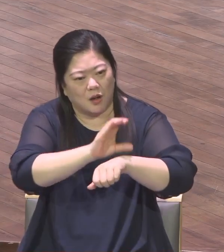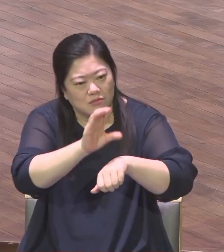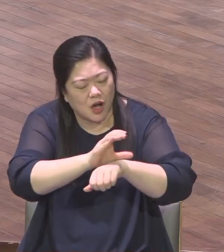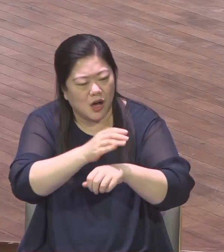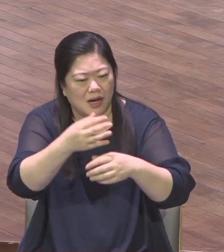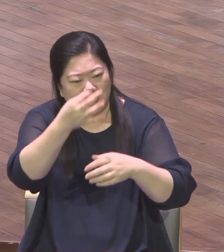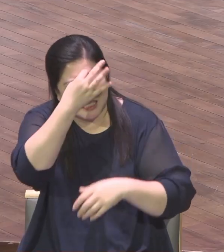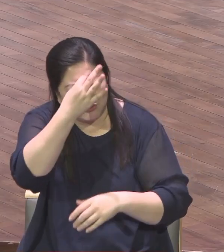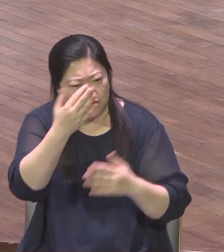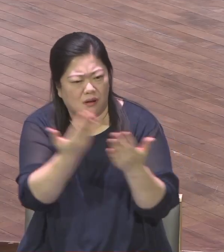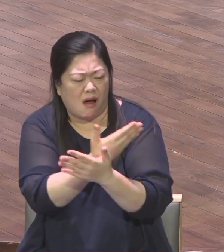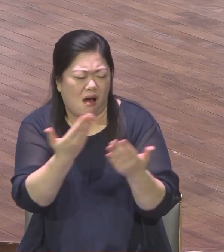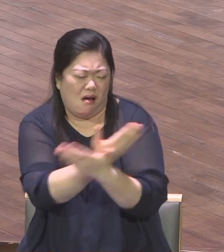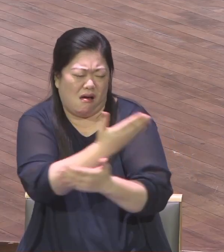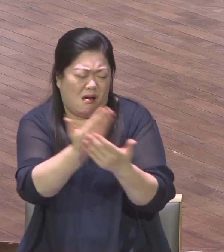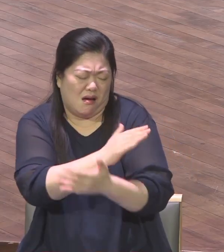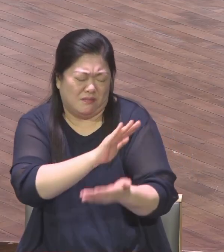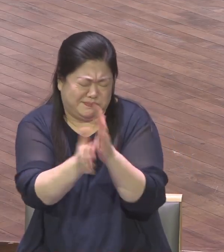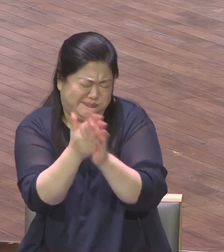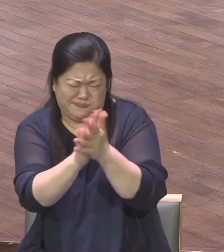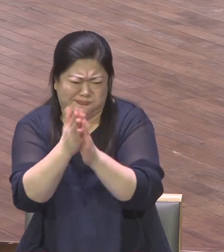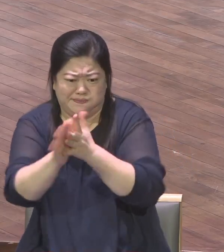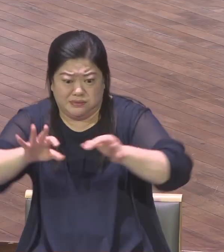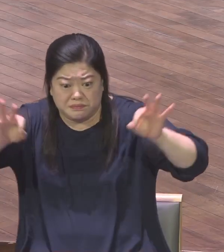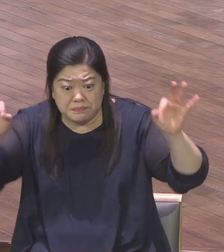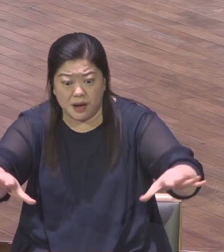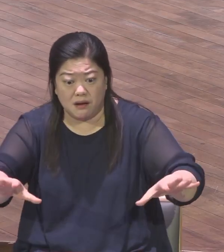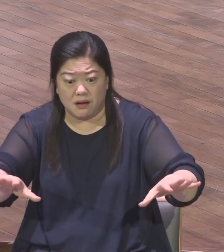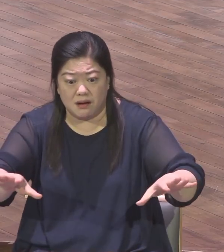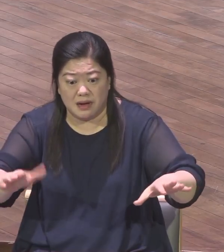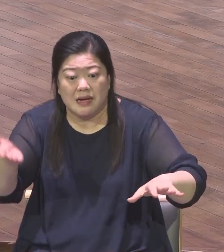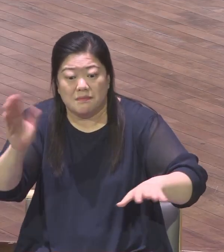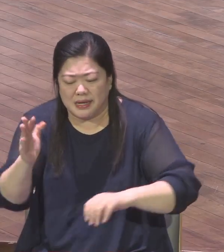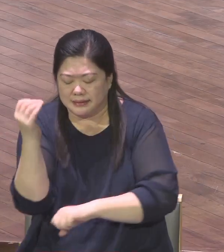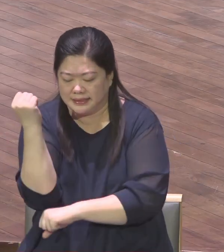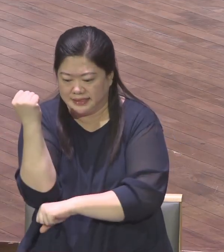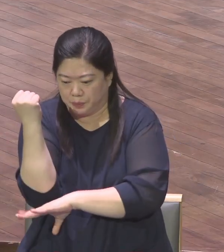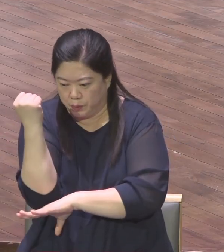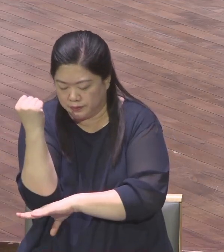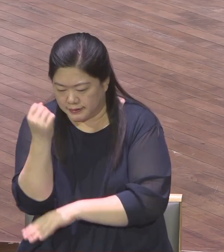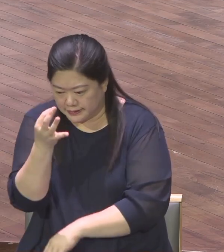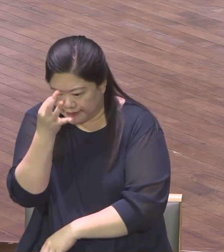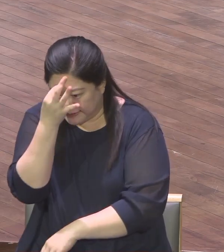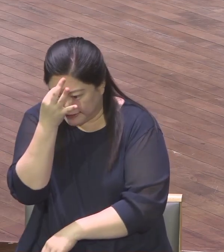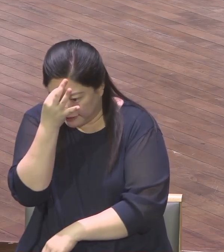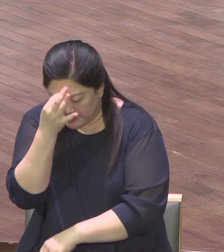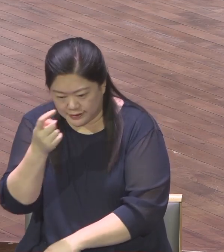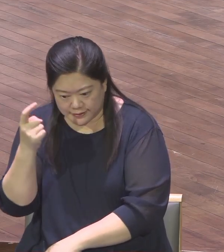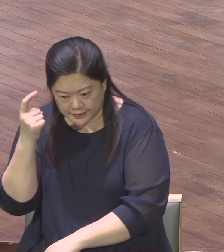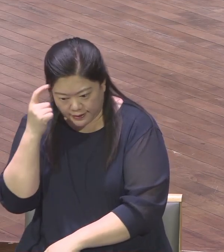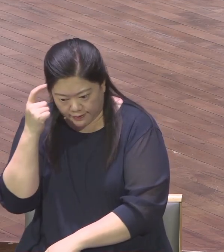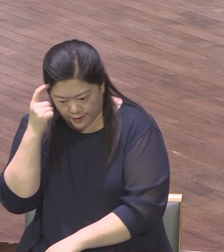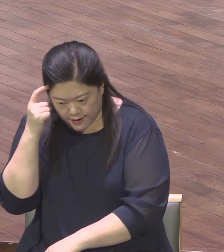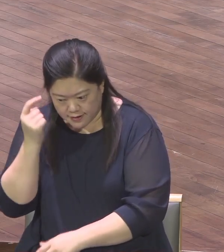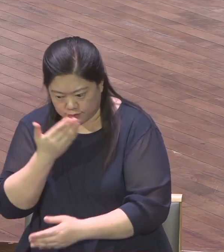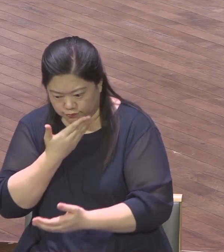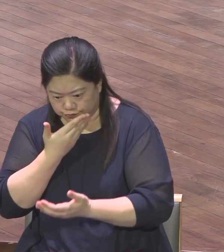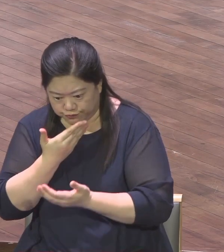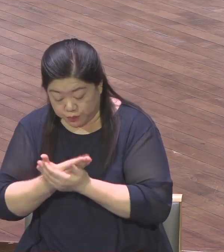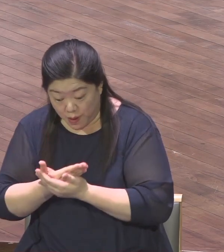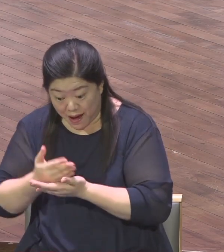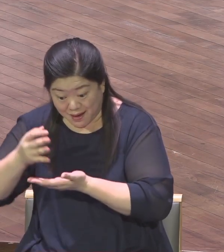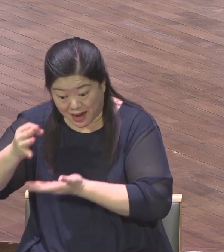바뀌지만은 거기에다 허둥지둥하면서 따라가는 모습이 아니라 우리는 우리